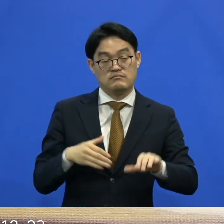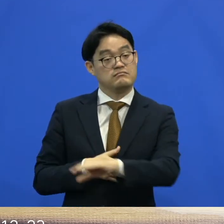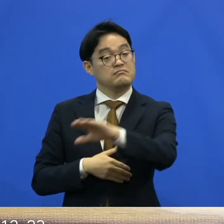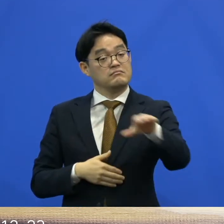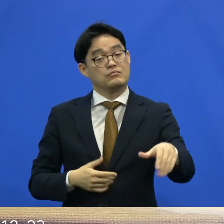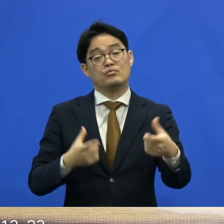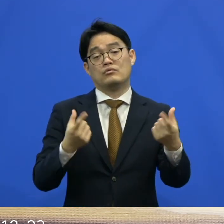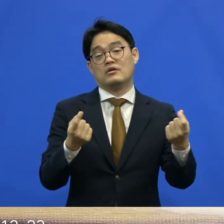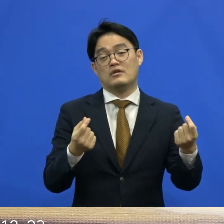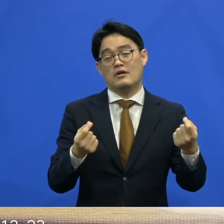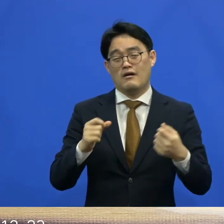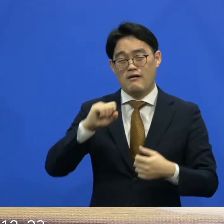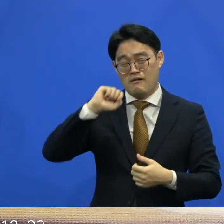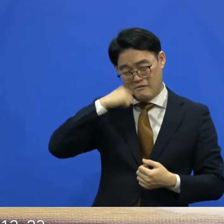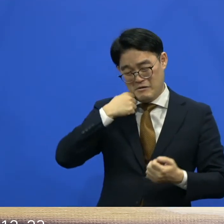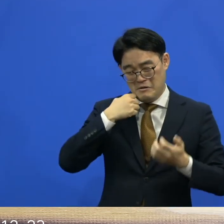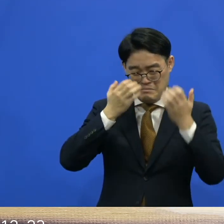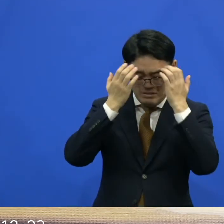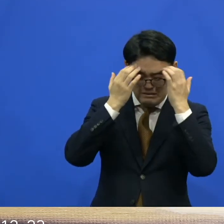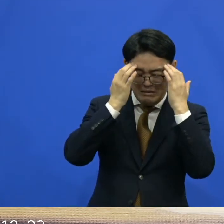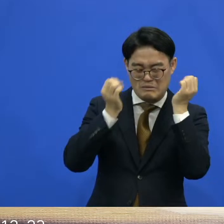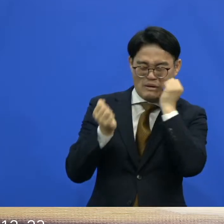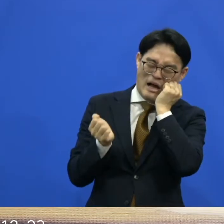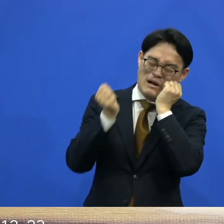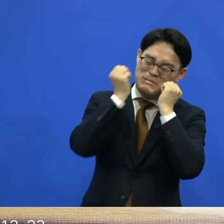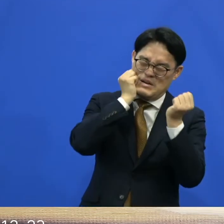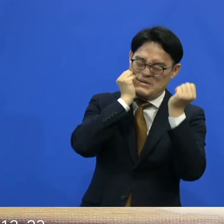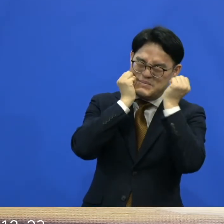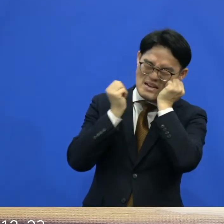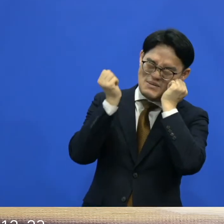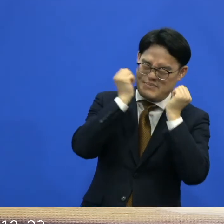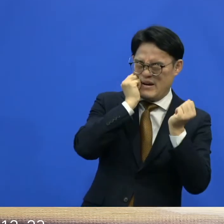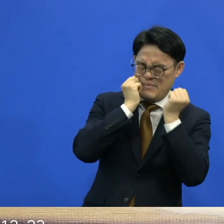어려움이 올수록 희망에 대한 갈망은 커집니다.